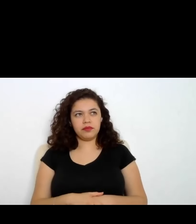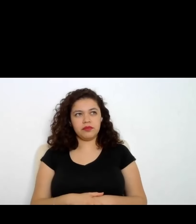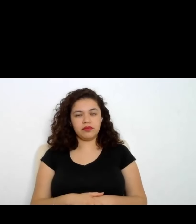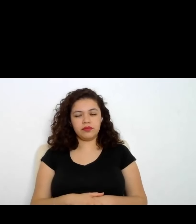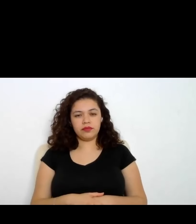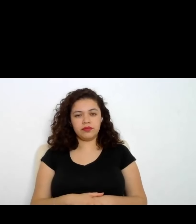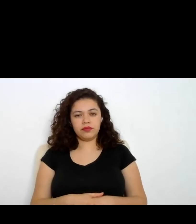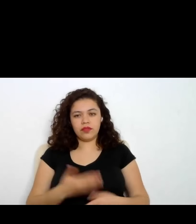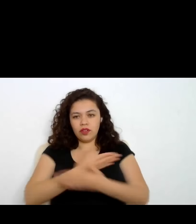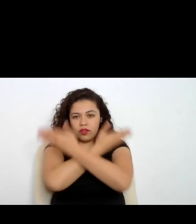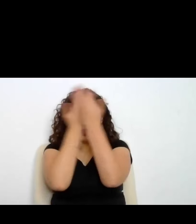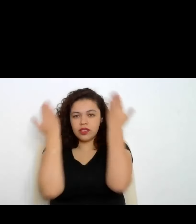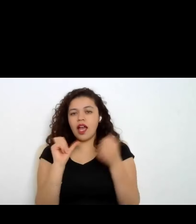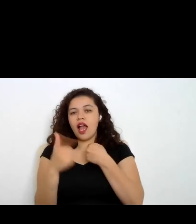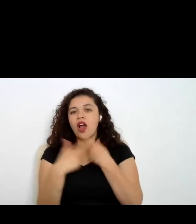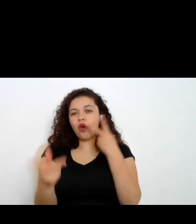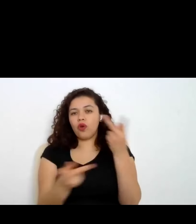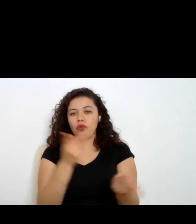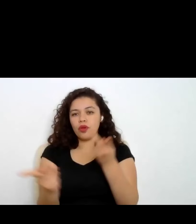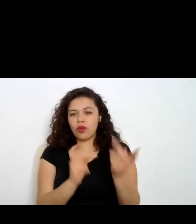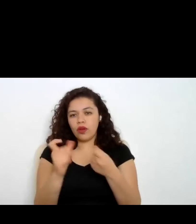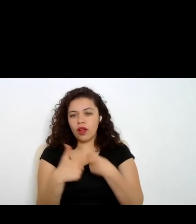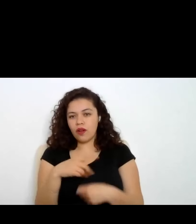No sé si hasta aquí tengan alguna pregunta.